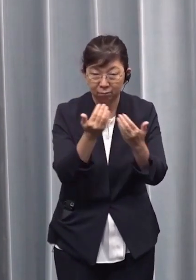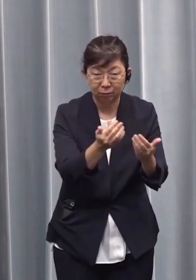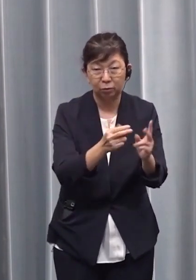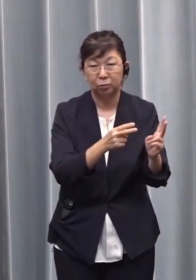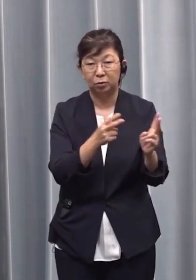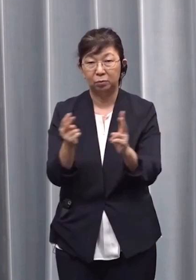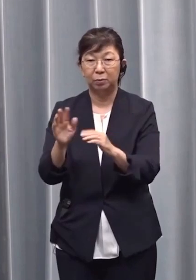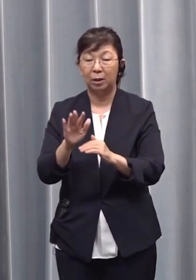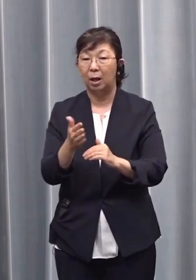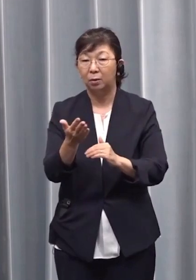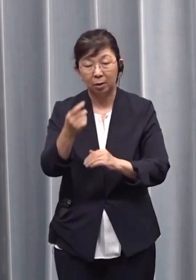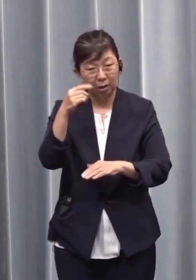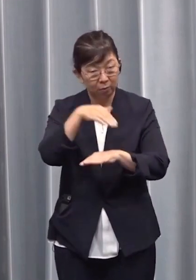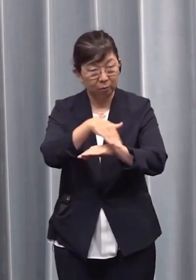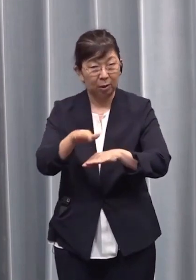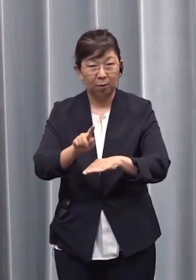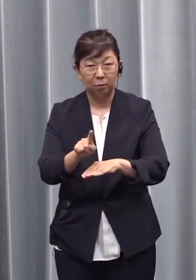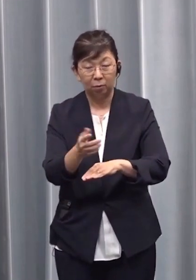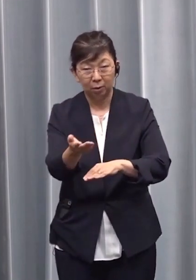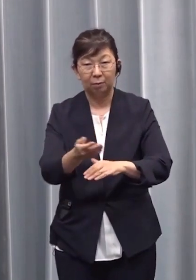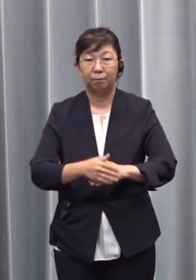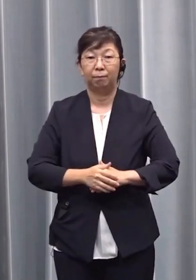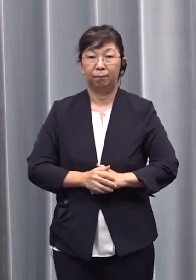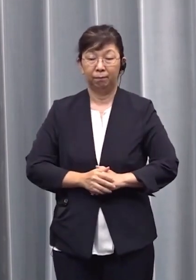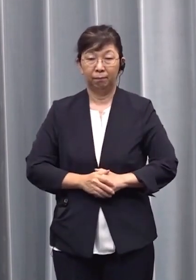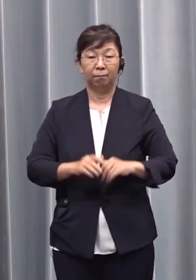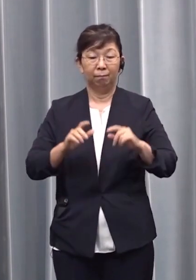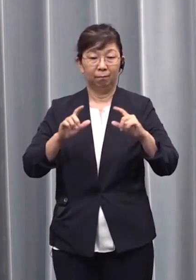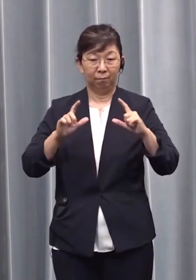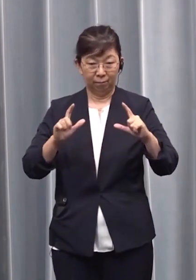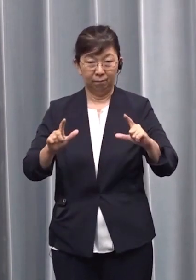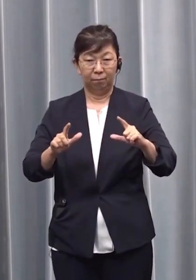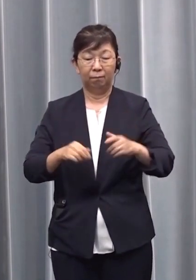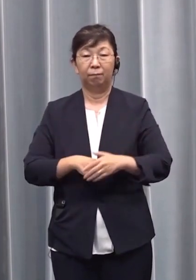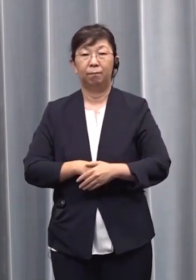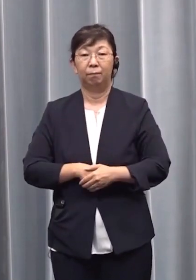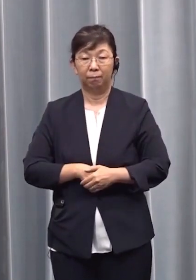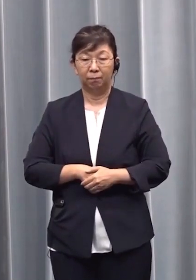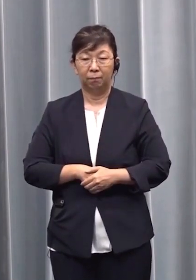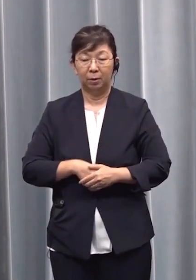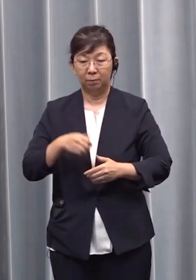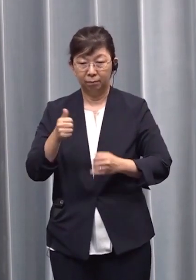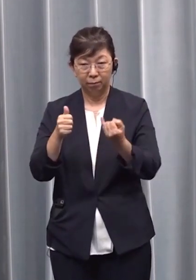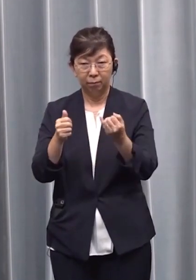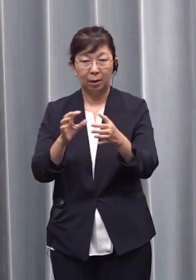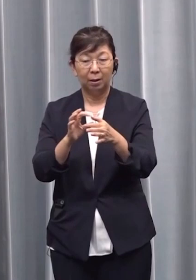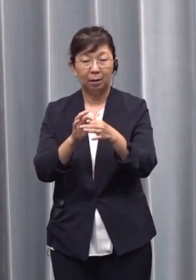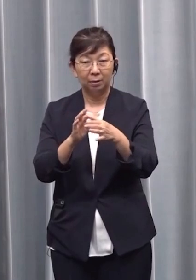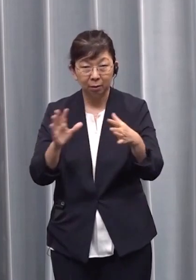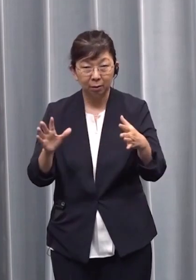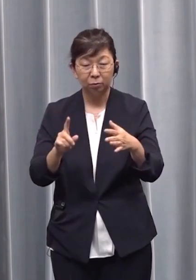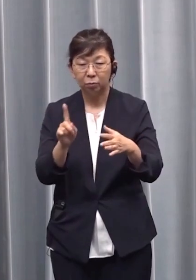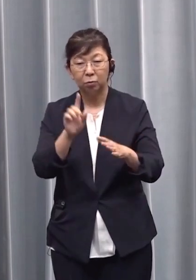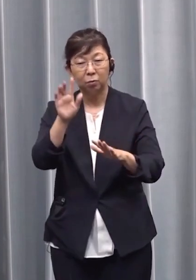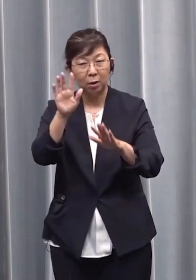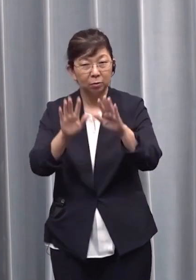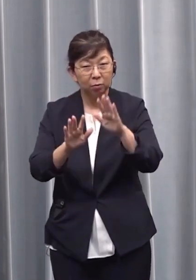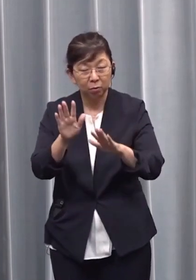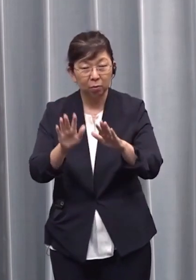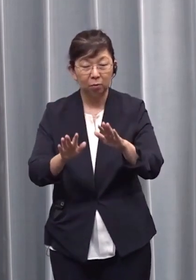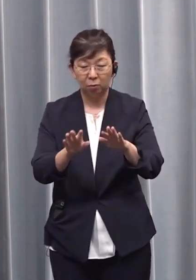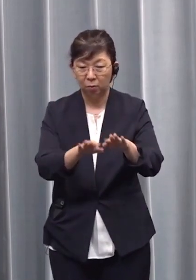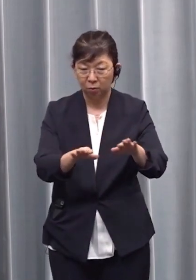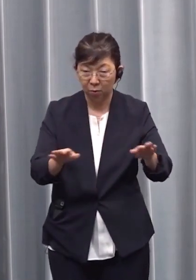んでしょうか。そのつもりはあるんでしょうか。お答えください。 性別に関わらず、またどのような状況に置かれた子